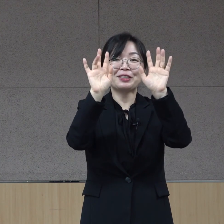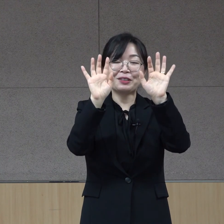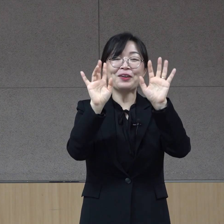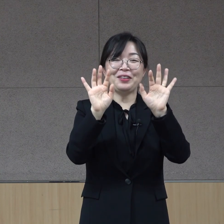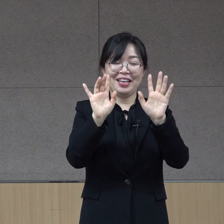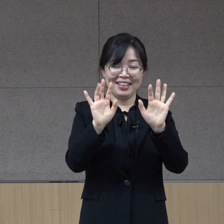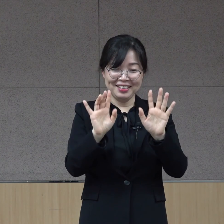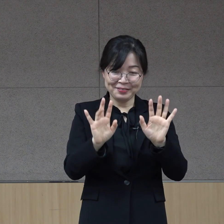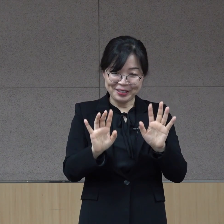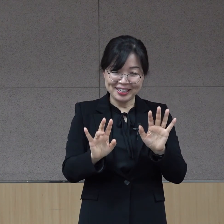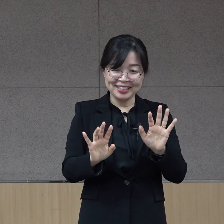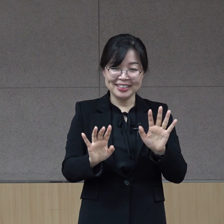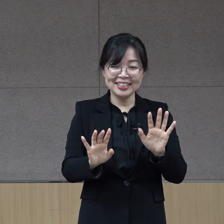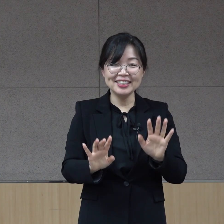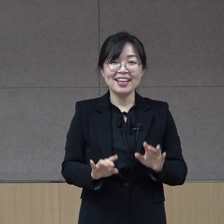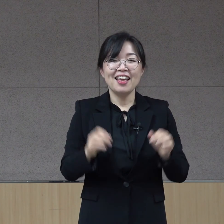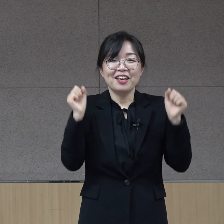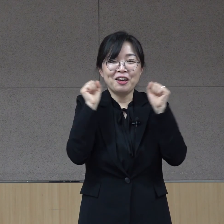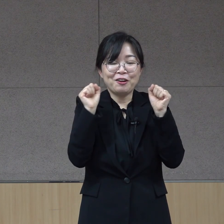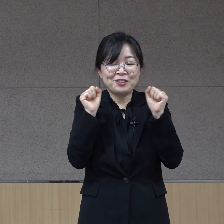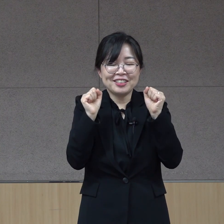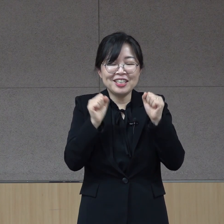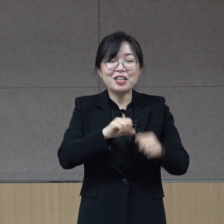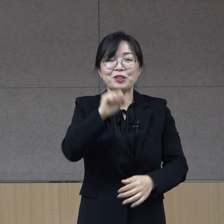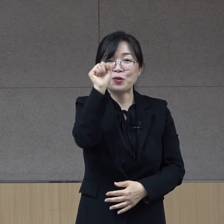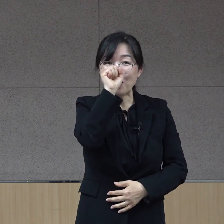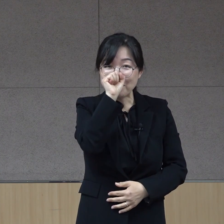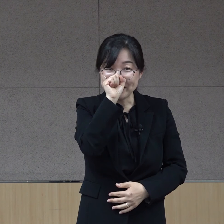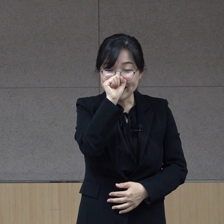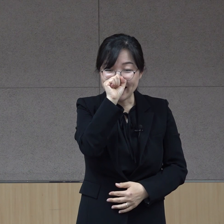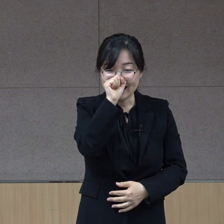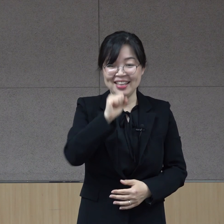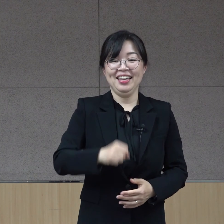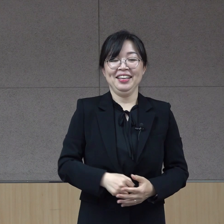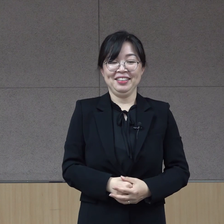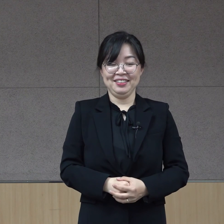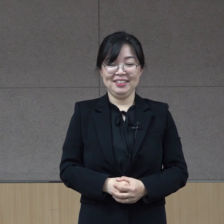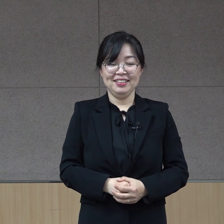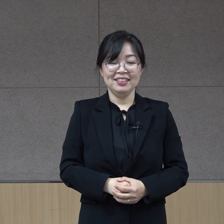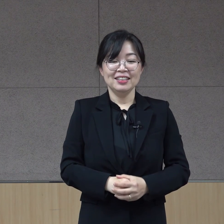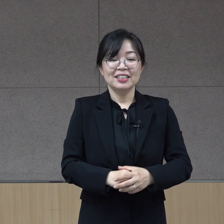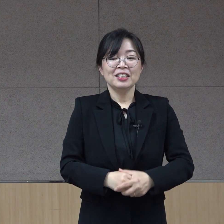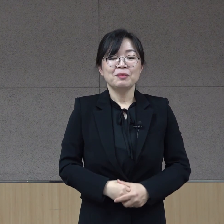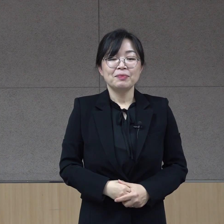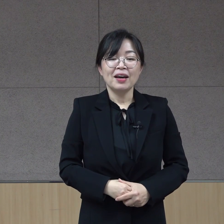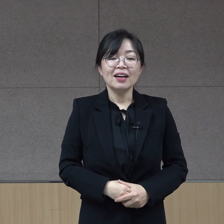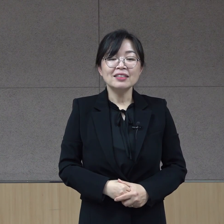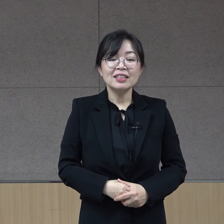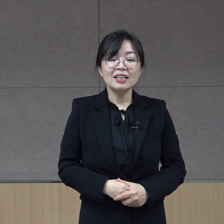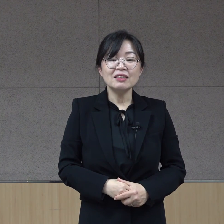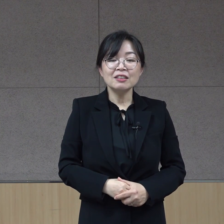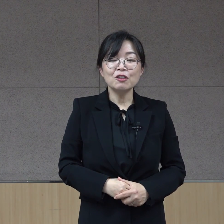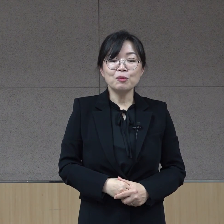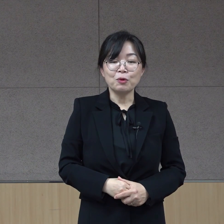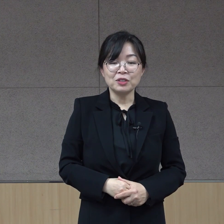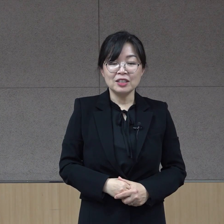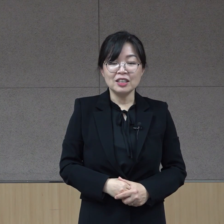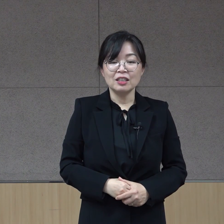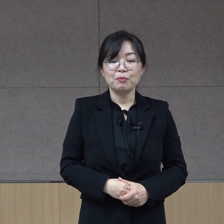일반적으로 내리는 겨울을 좋아합니다. 네. 하늘이 흐린 걸 보니